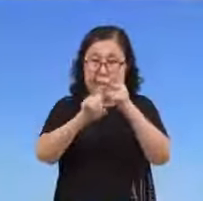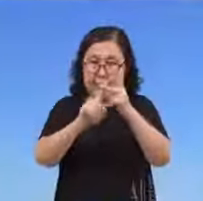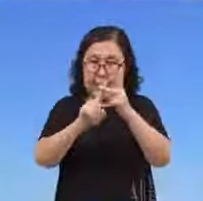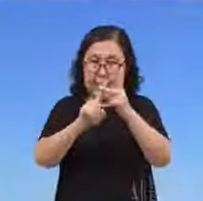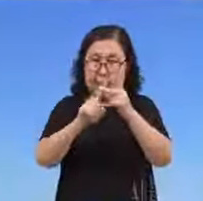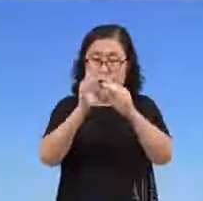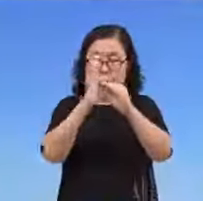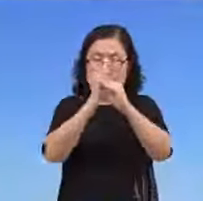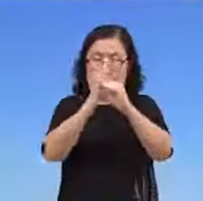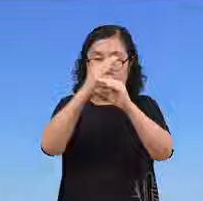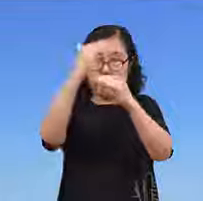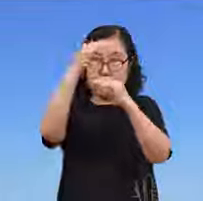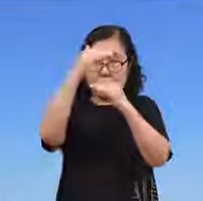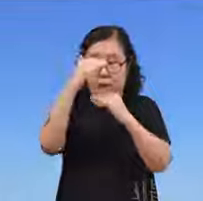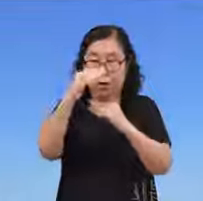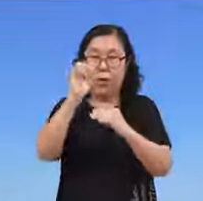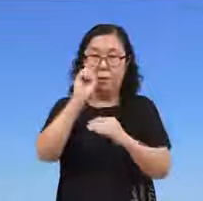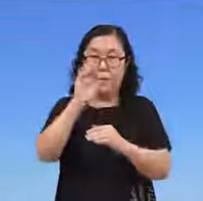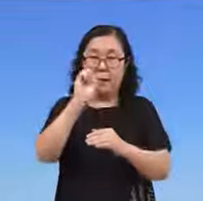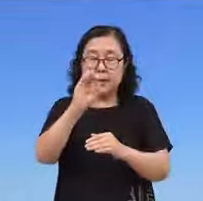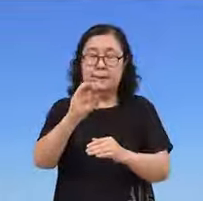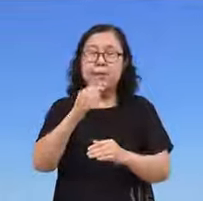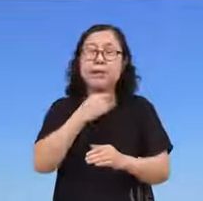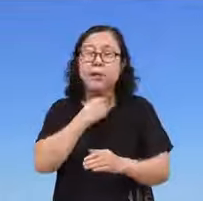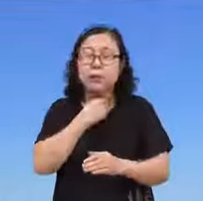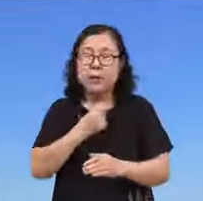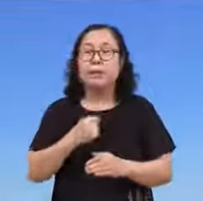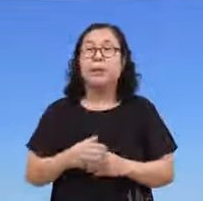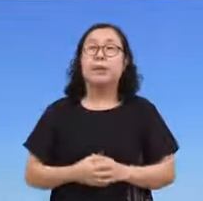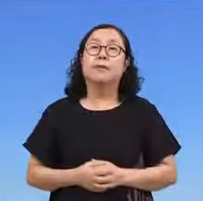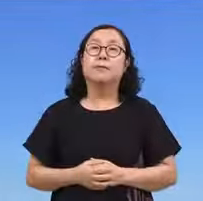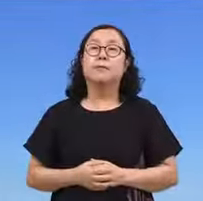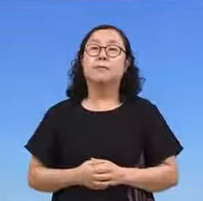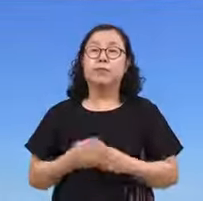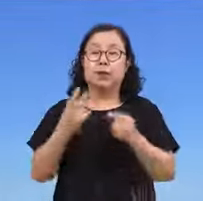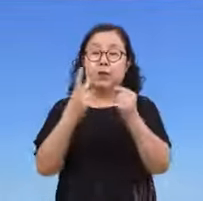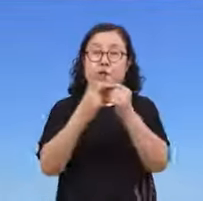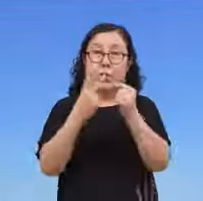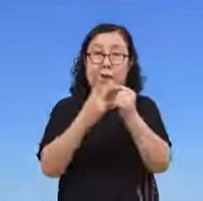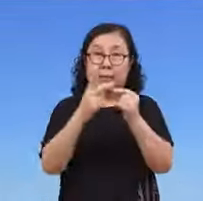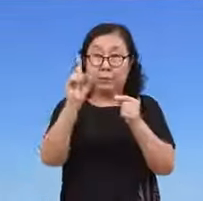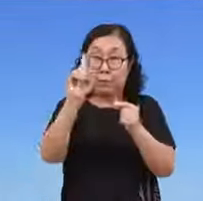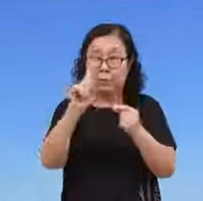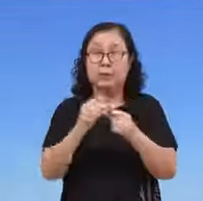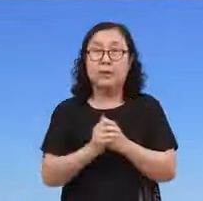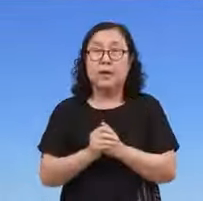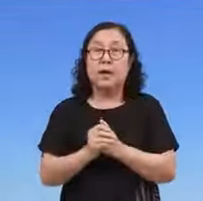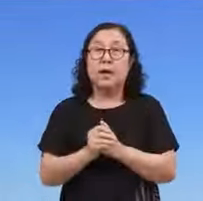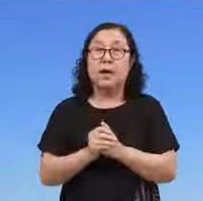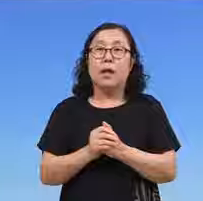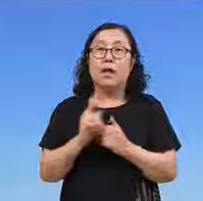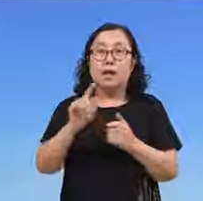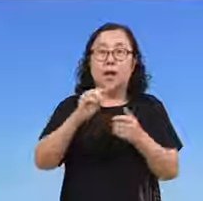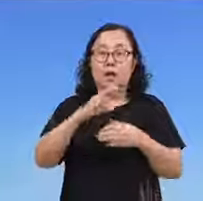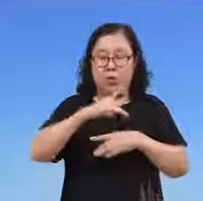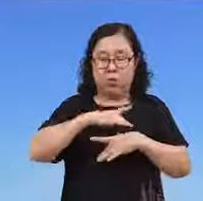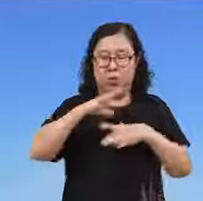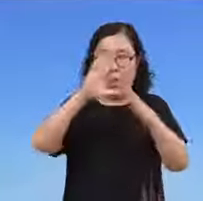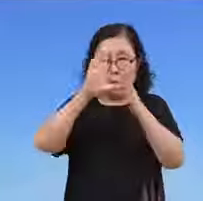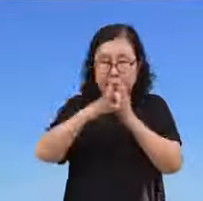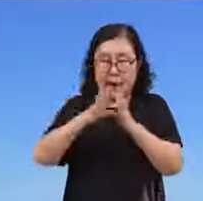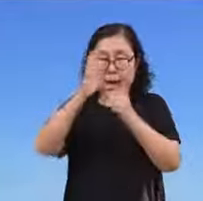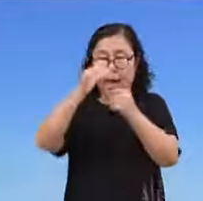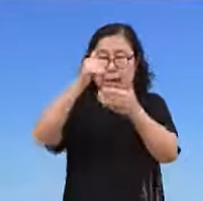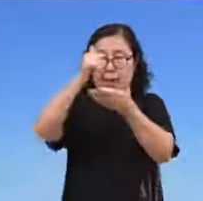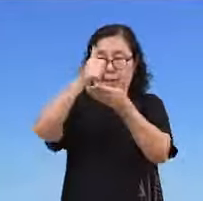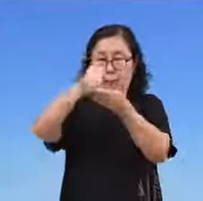포인트를 말씀을 드리고 이제 말씀을 좀 정리를 하려고 하는데요. 자, 두 가지 포인트가 뭐냐? 이렇게 두려울